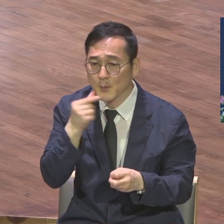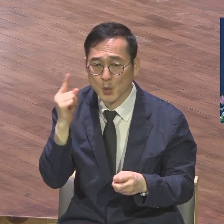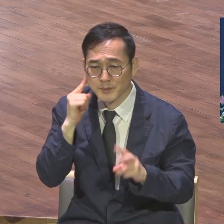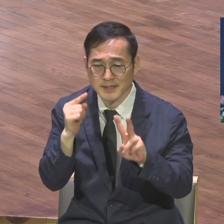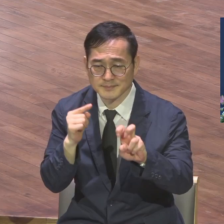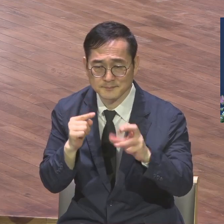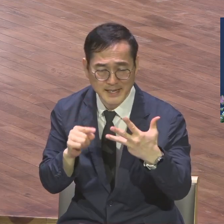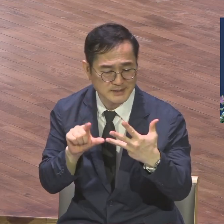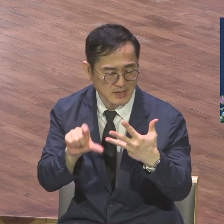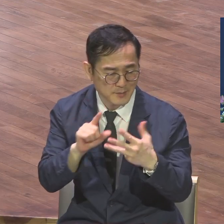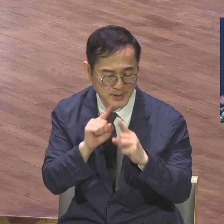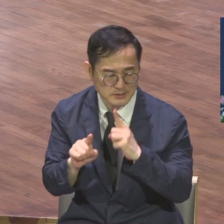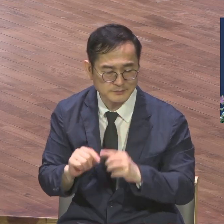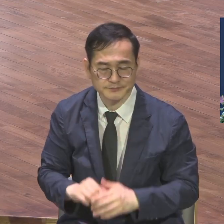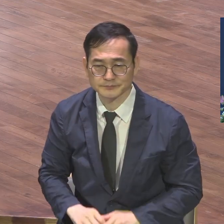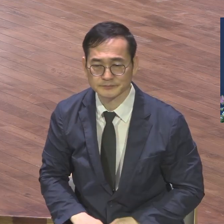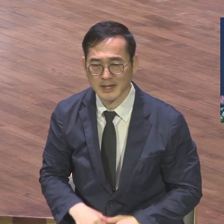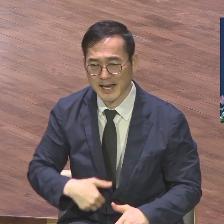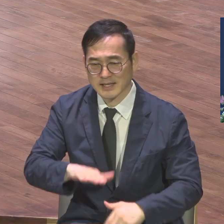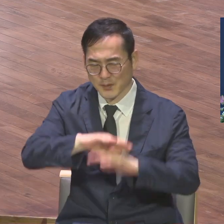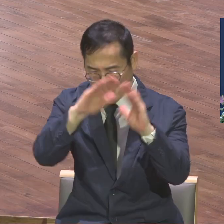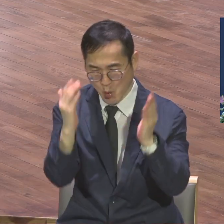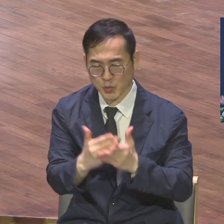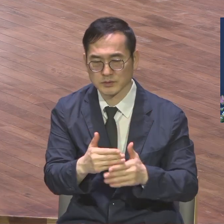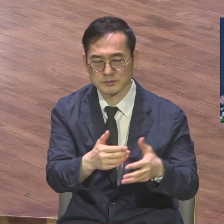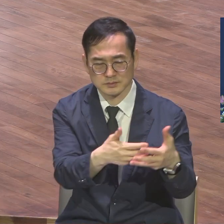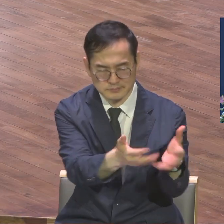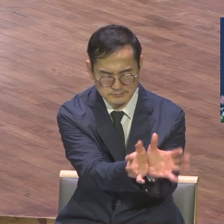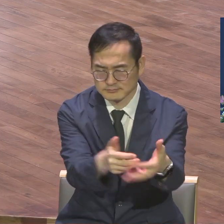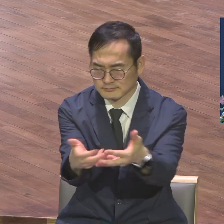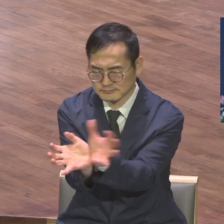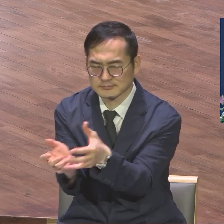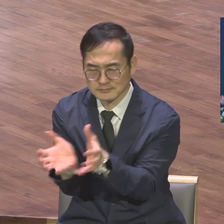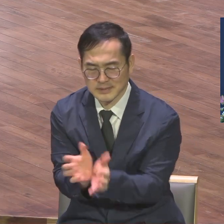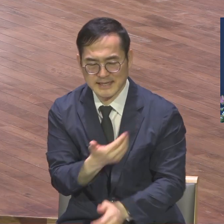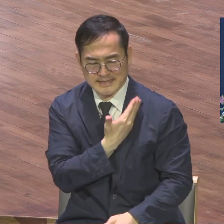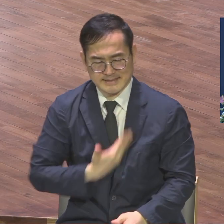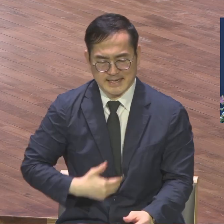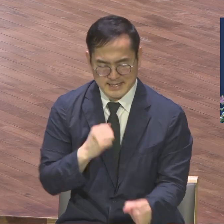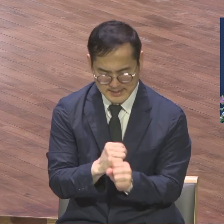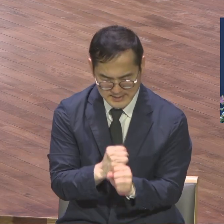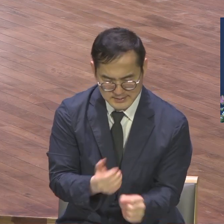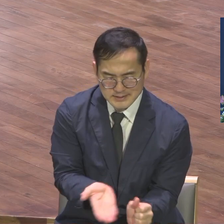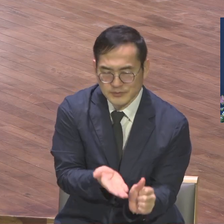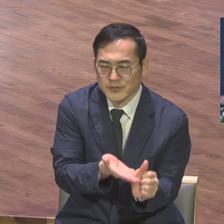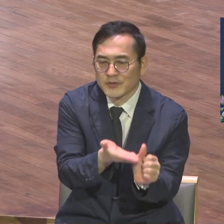마태복음 28장 18절 20절에 너희는 가서 모든 족속으로 재산을 삼아